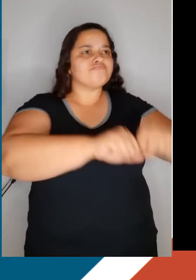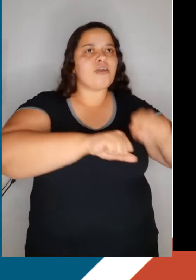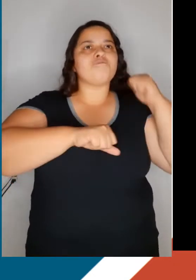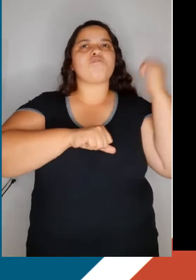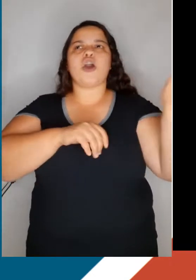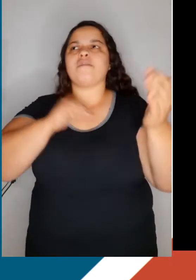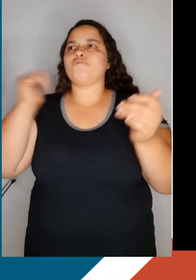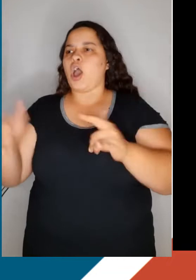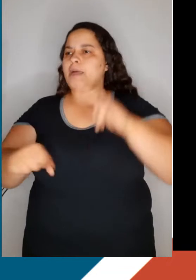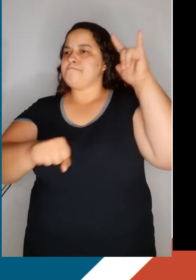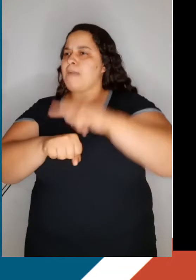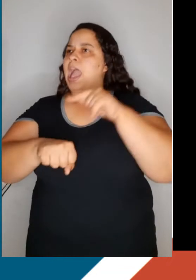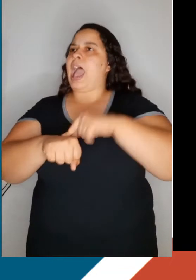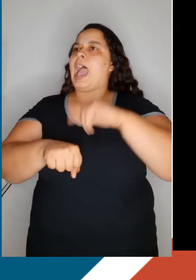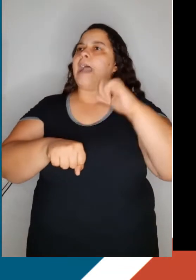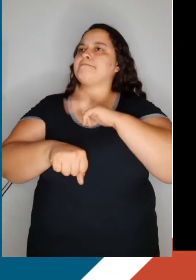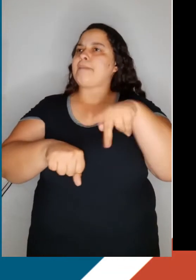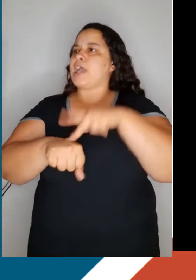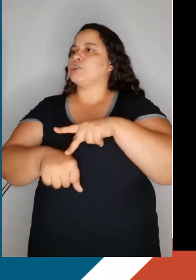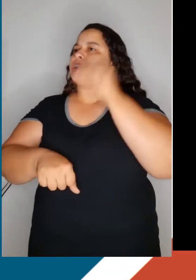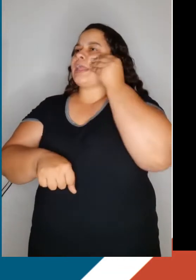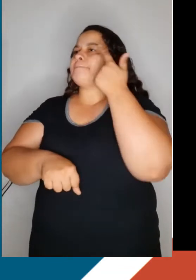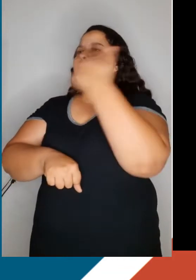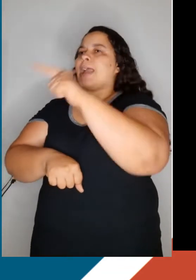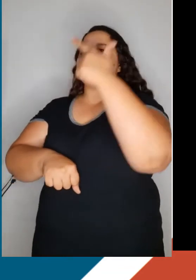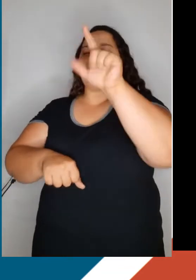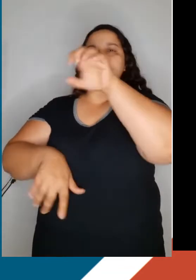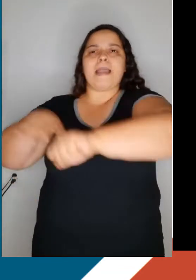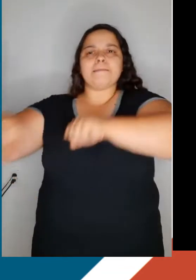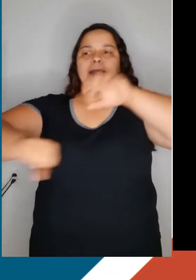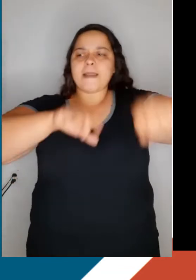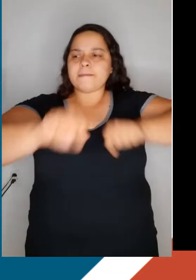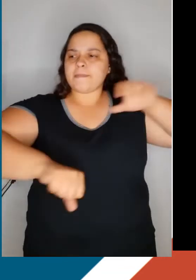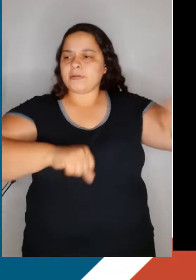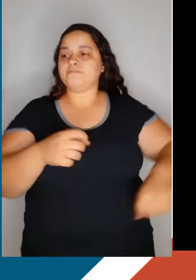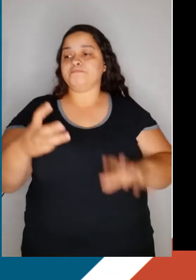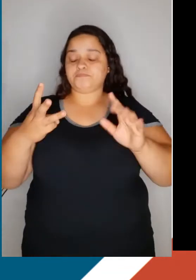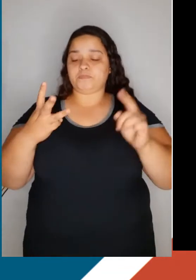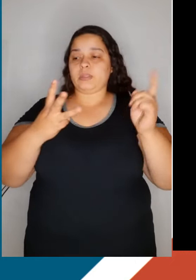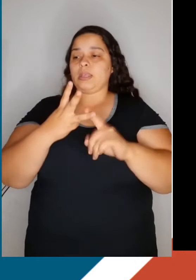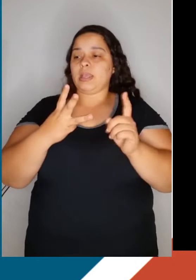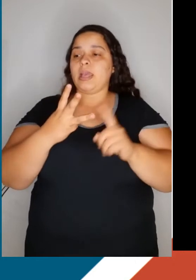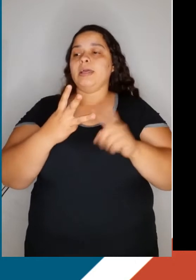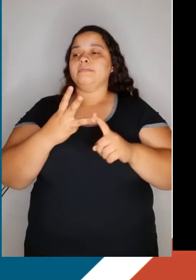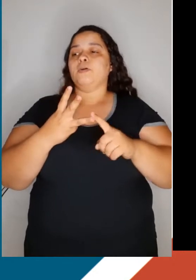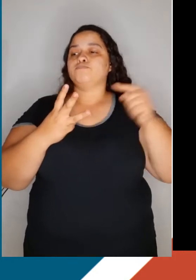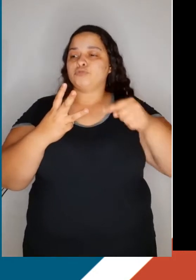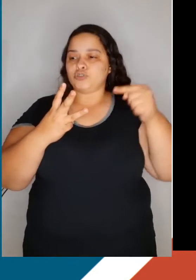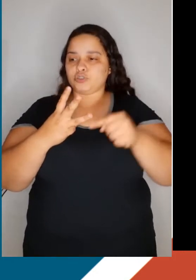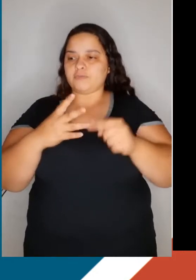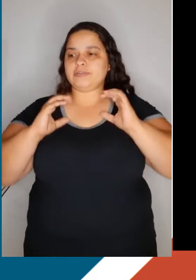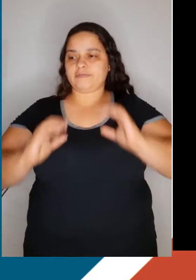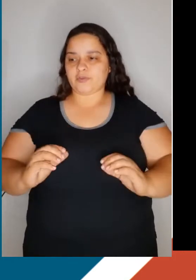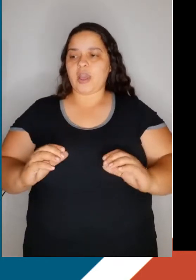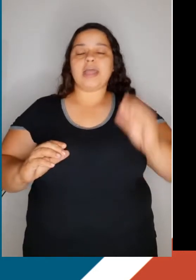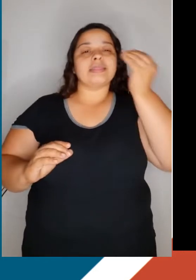além do continente europeu. E, por fim, os objetivos civilizatórios eram basicamente ligados à justificativa ideológica de